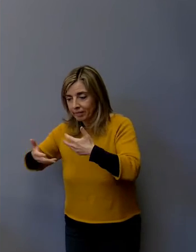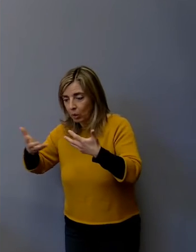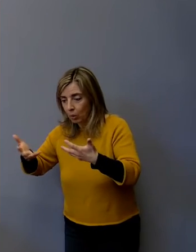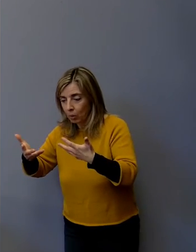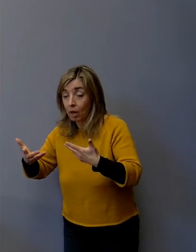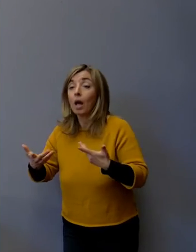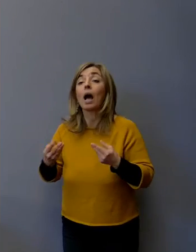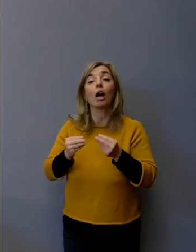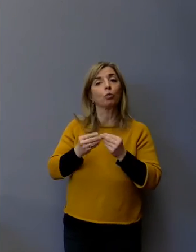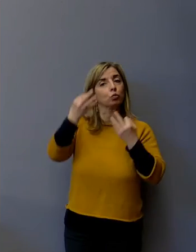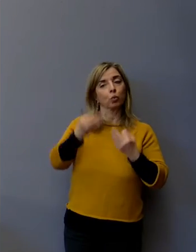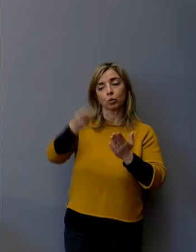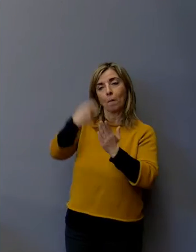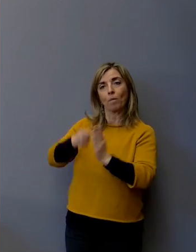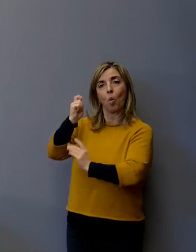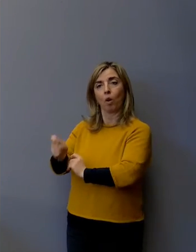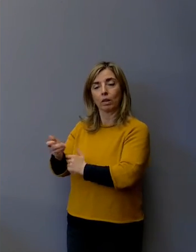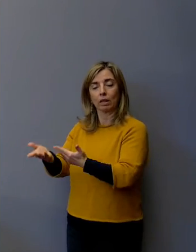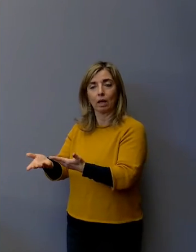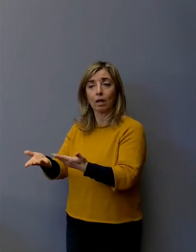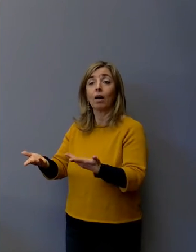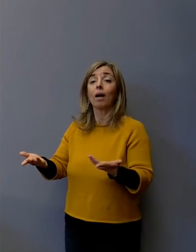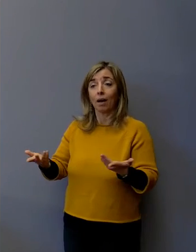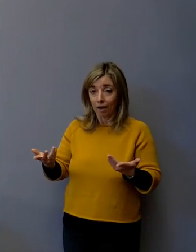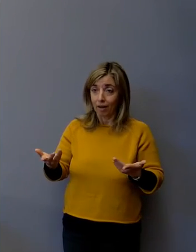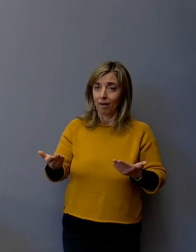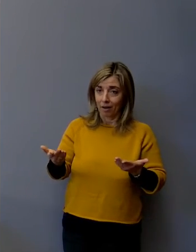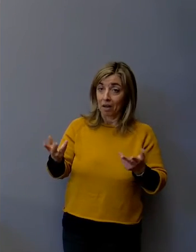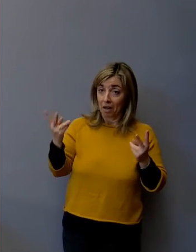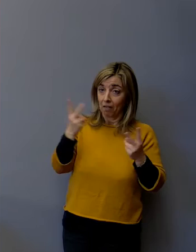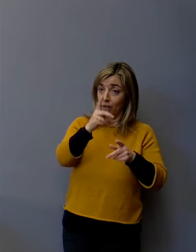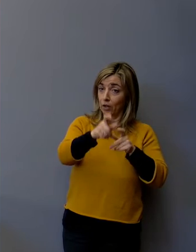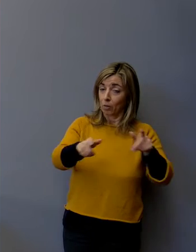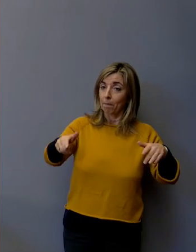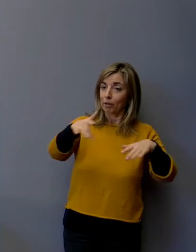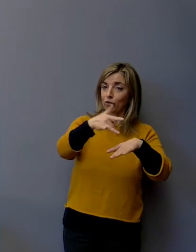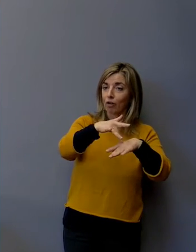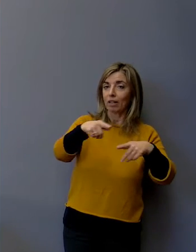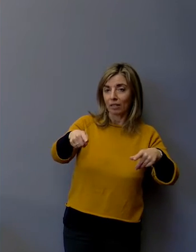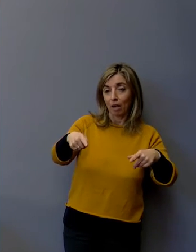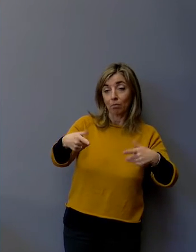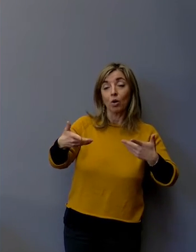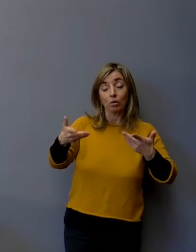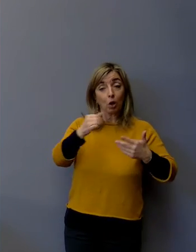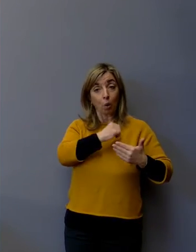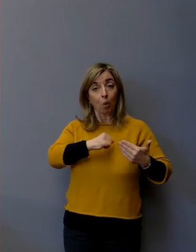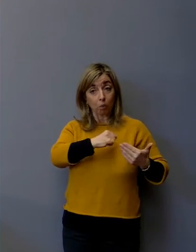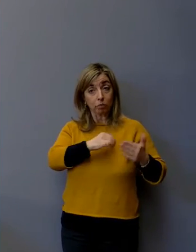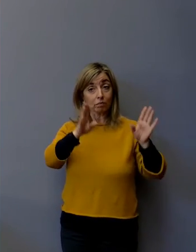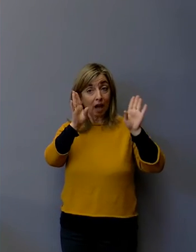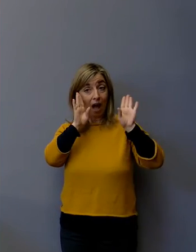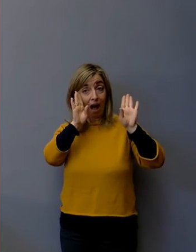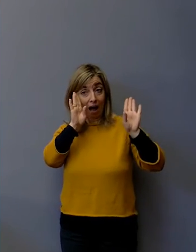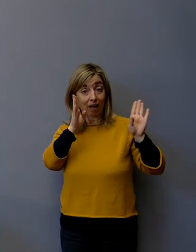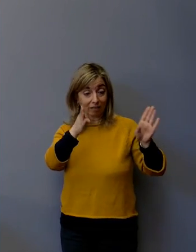multarle devo dire che da questo punto di vista ai più deboli hanno ricevuto una grande attenzione da parte di questo comune abbiamo